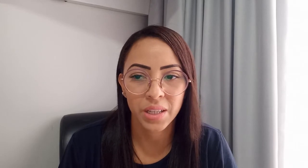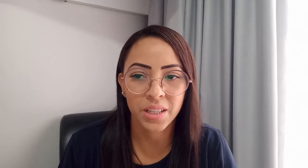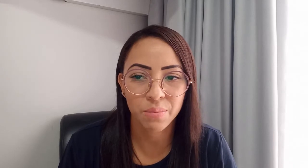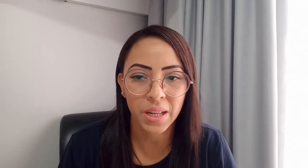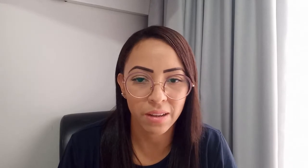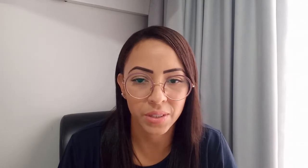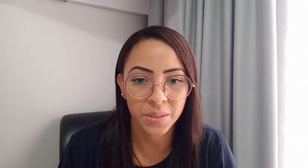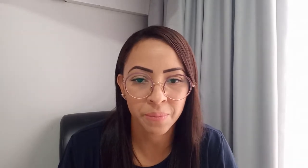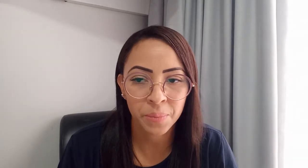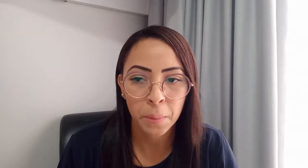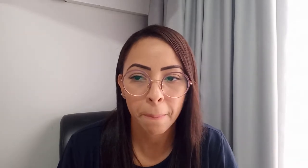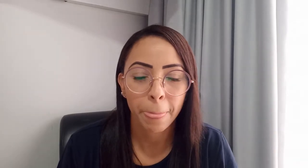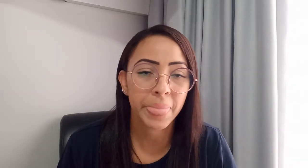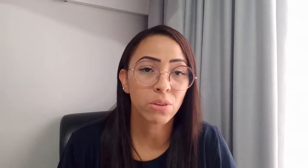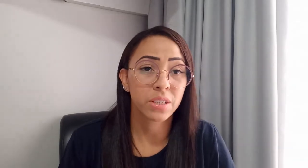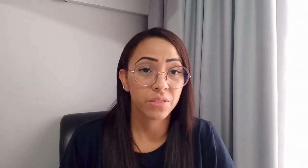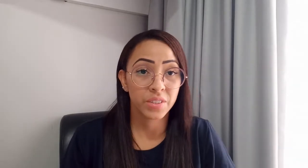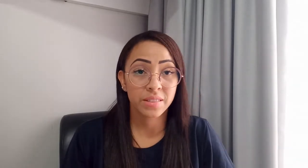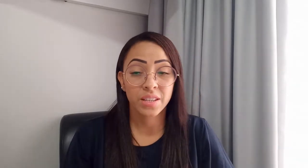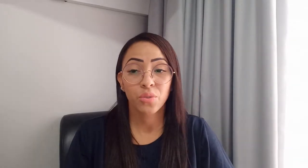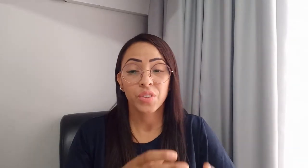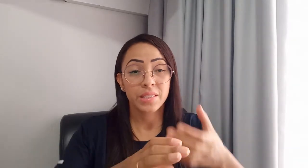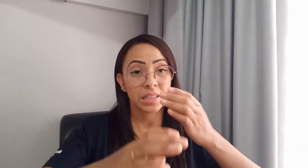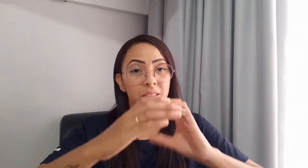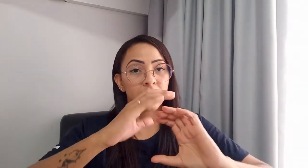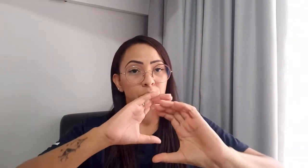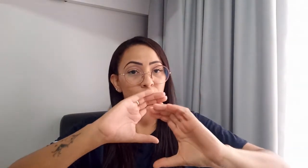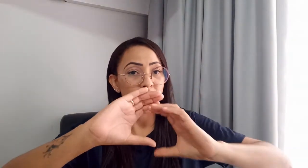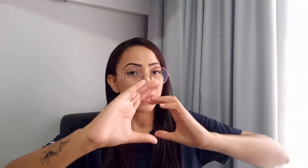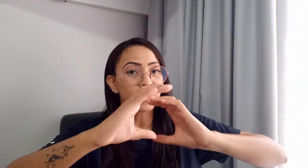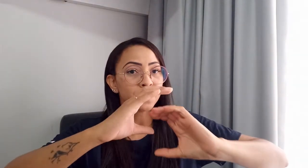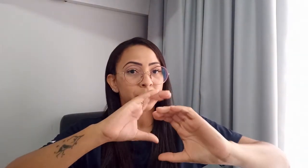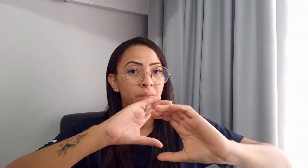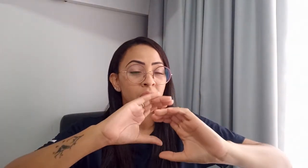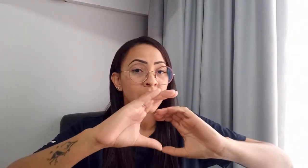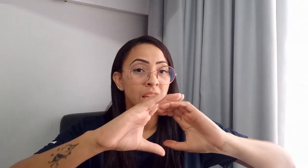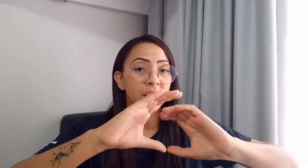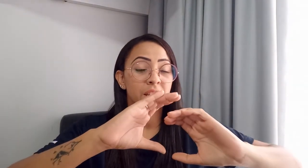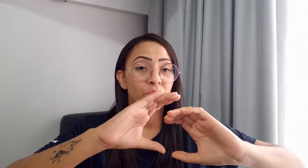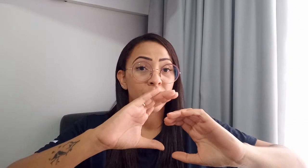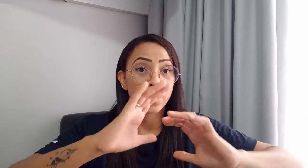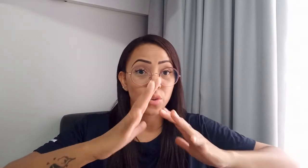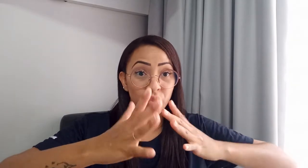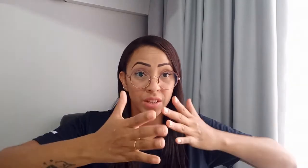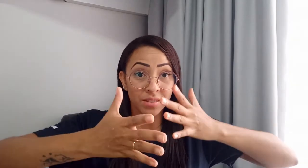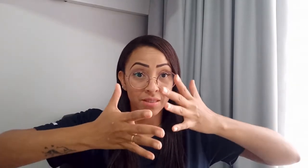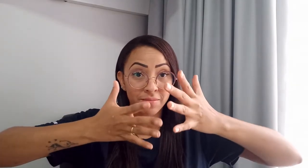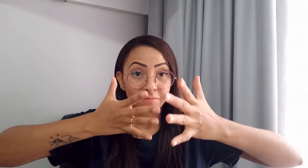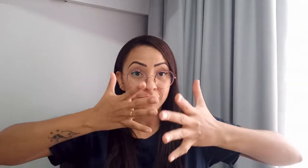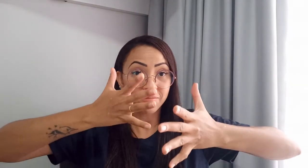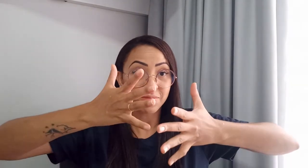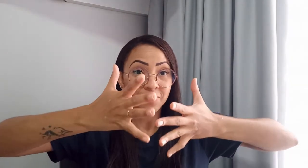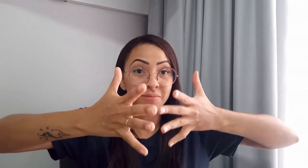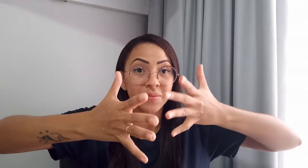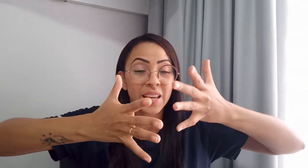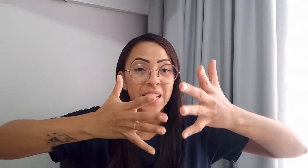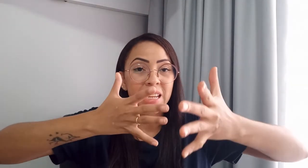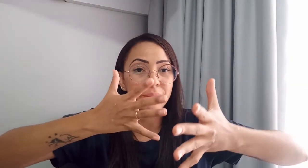das palavras. Então teve vezes que eu fiz cantamos mesmo, e teve vezes que eu fiz em